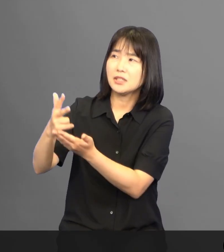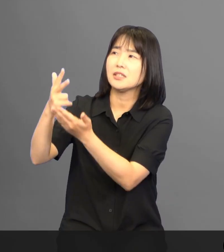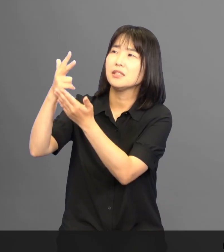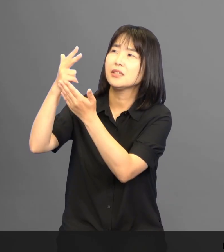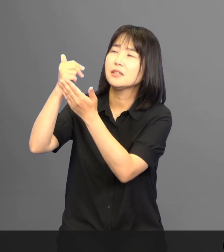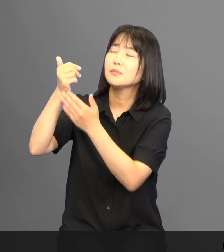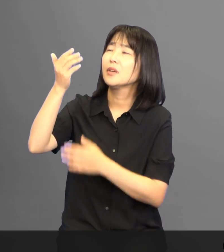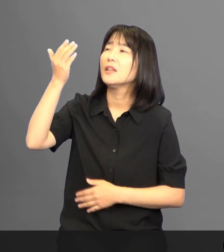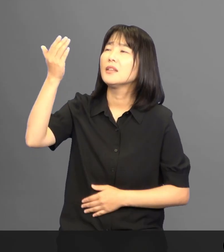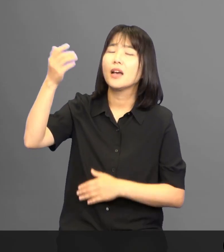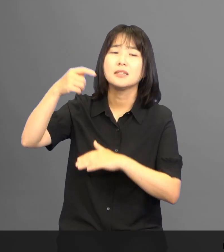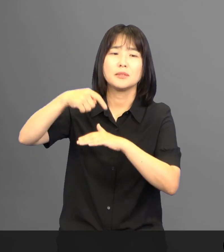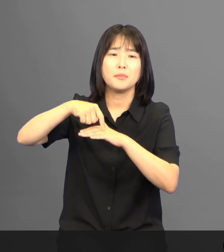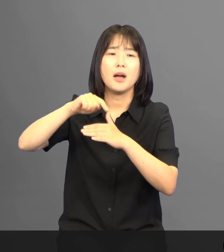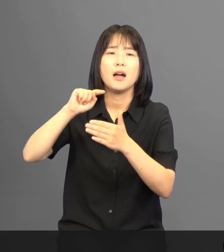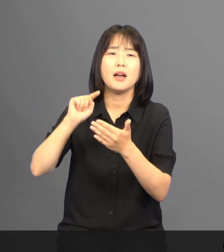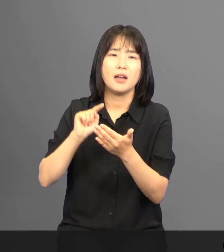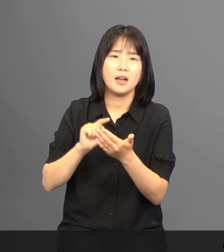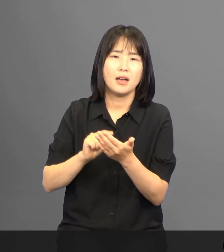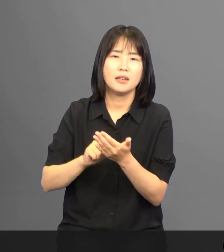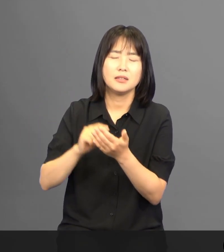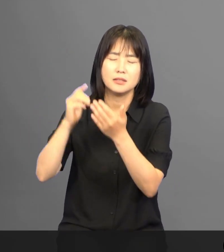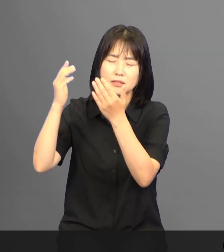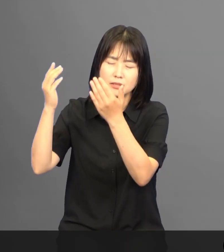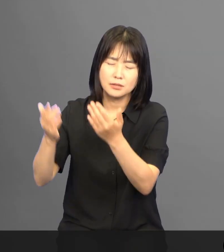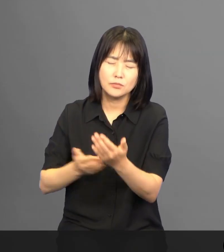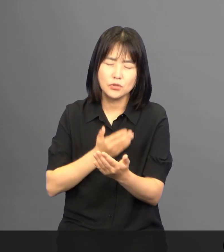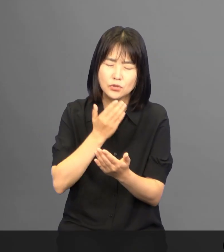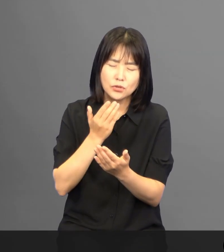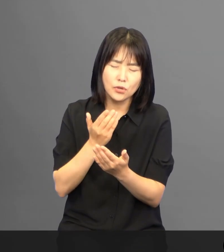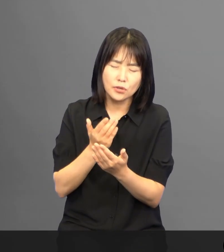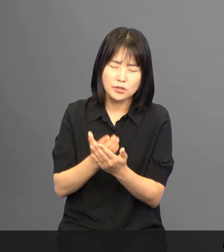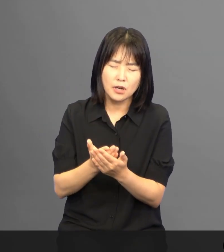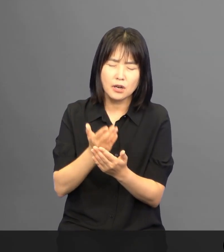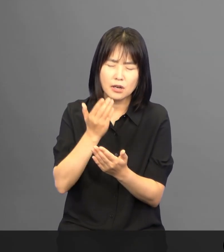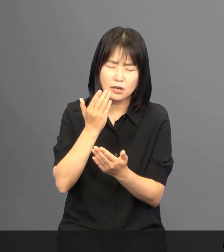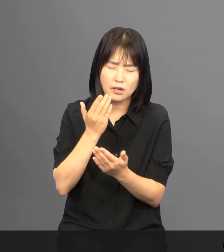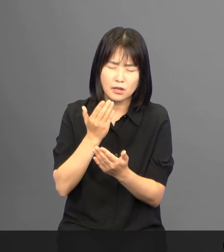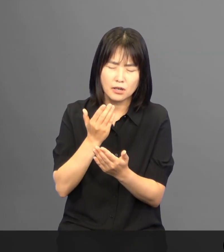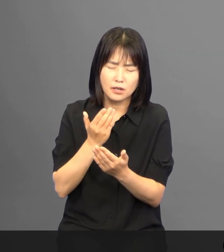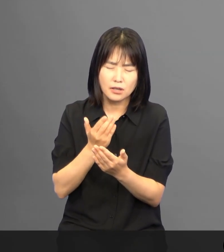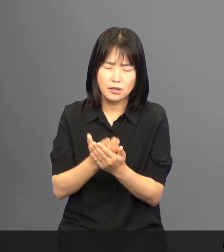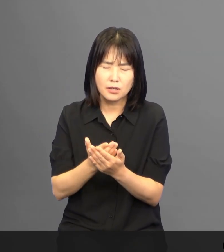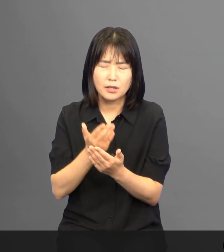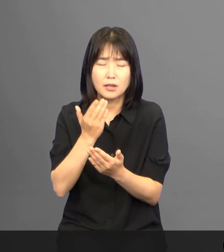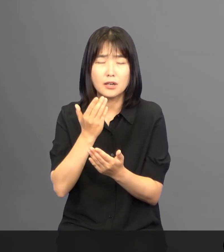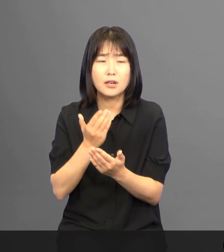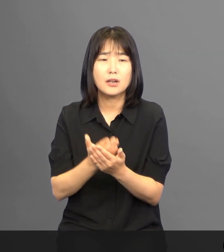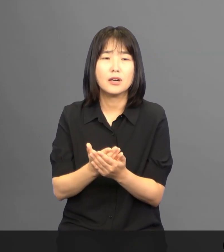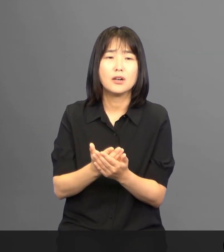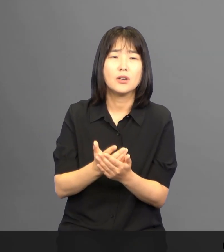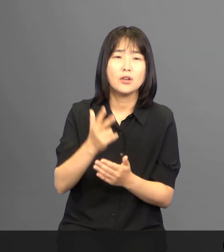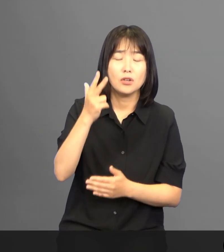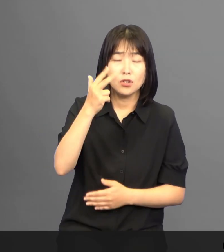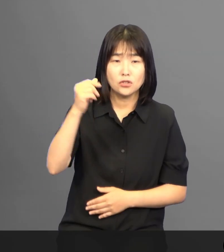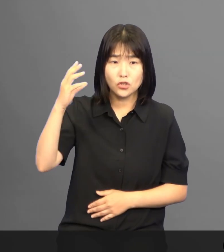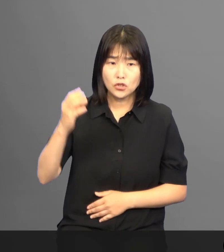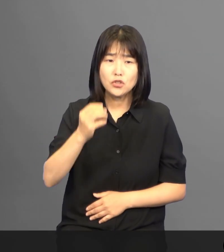주님 당신 마음 주소서. 주의 성령 내게